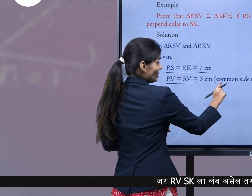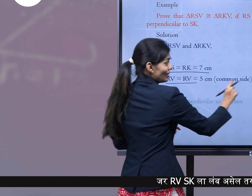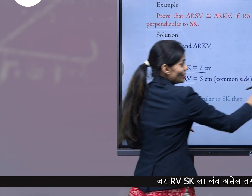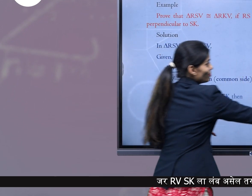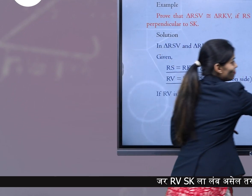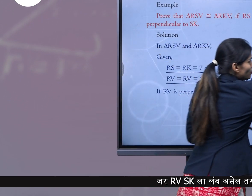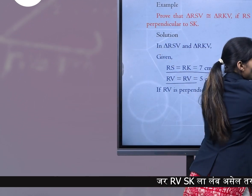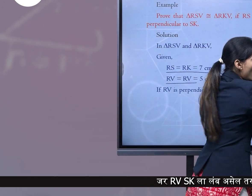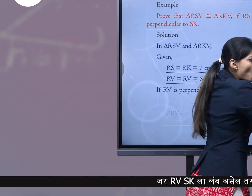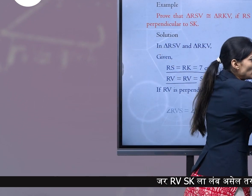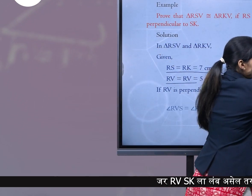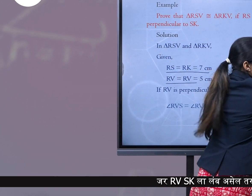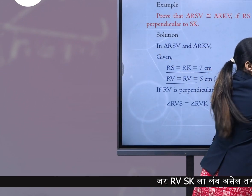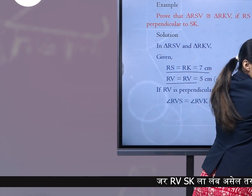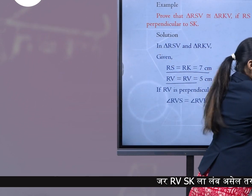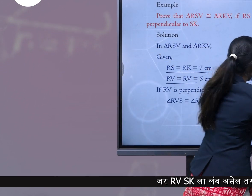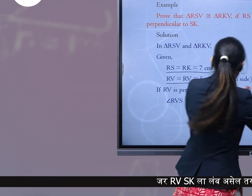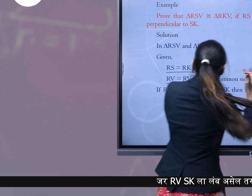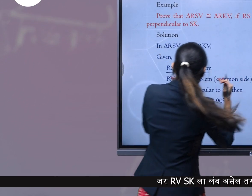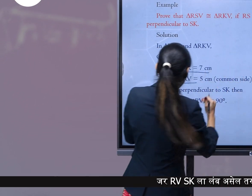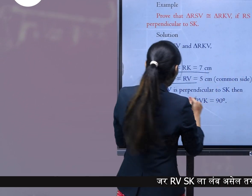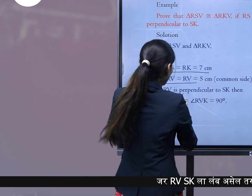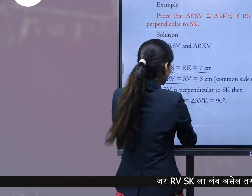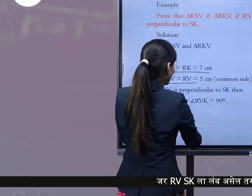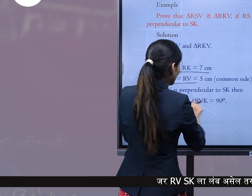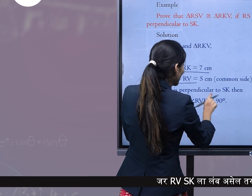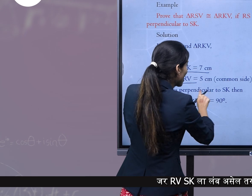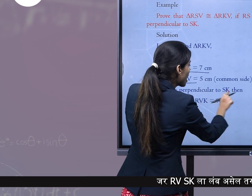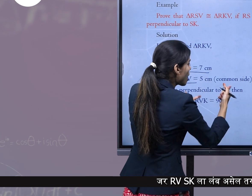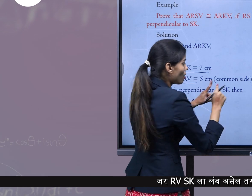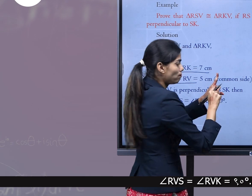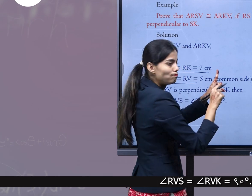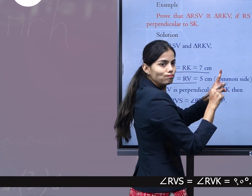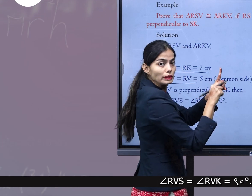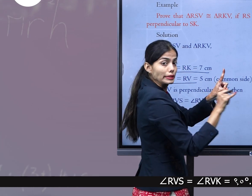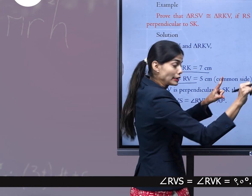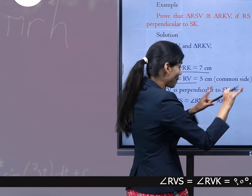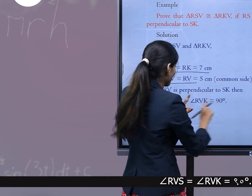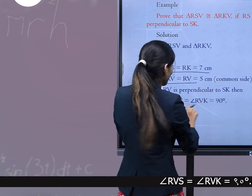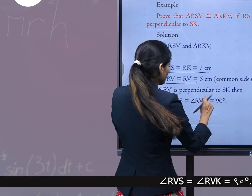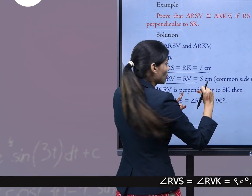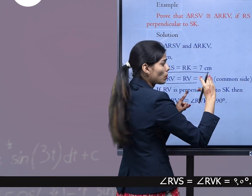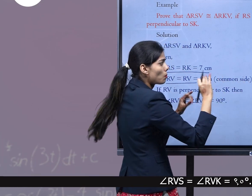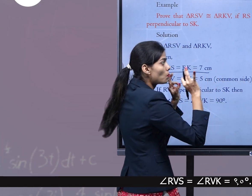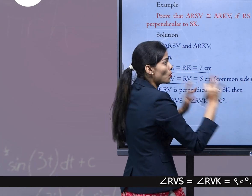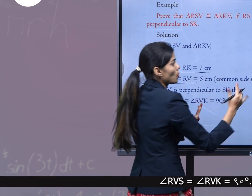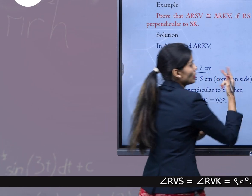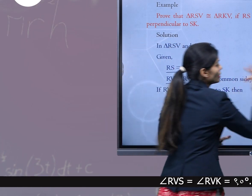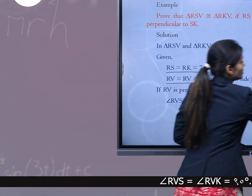जर RV आणि SK ला लंब असेल तर अँगल RVS इक्वल्स टू अँगल RVK इक्वल्स टू